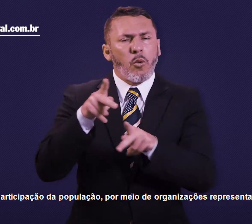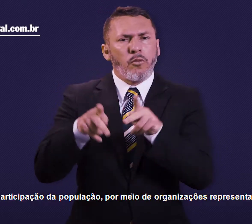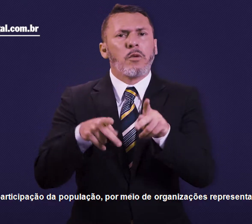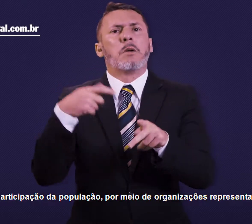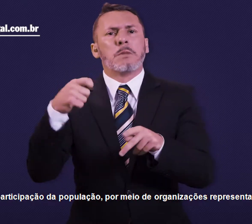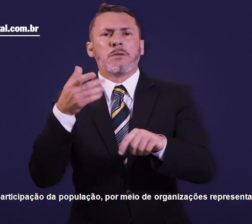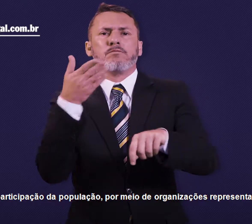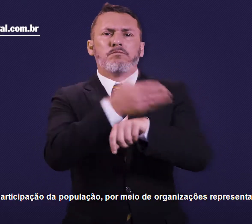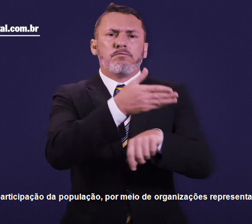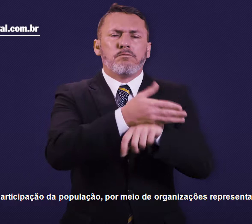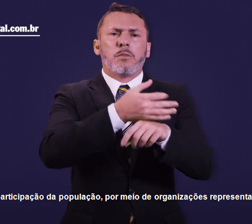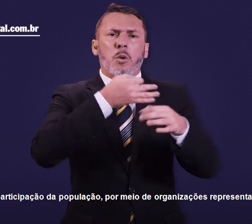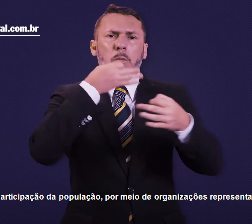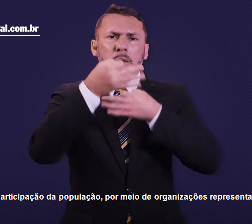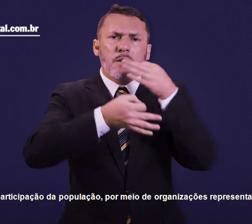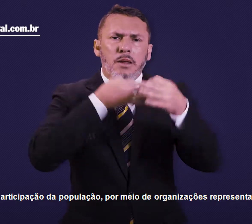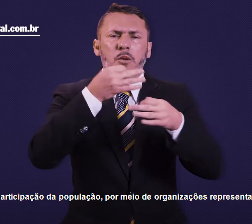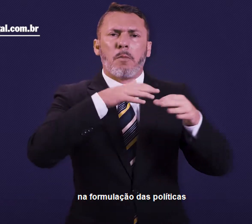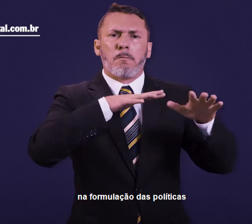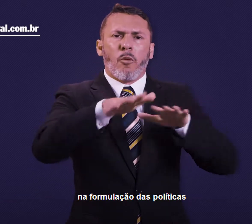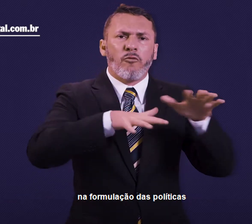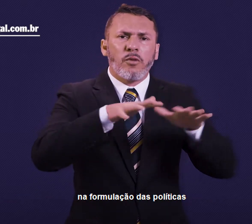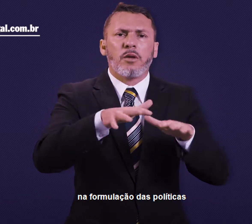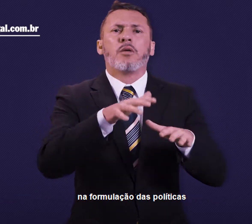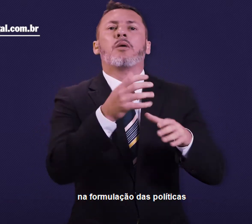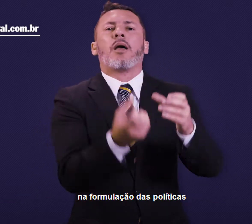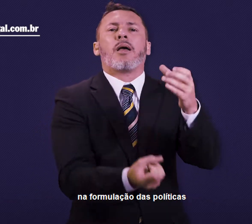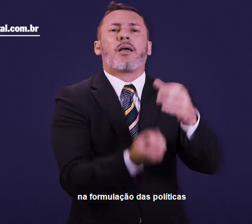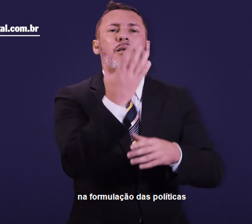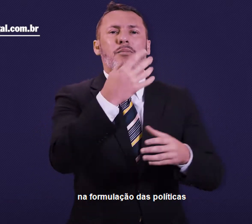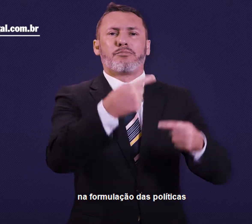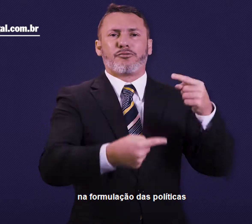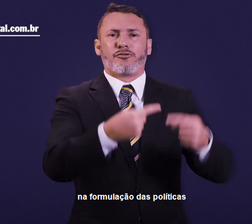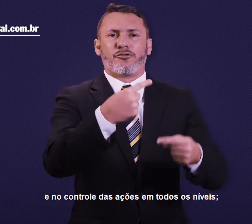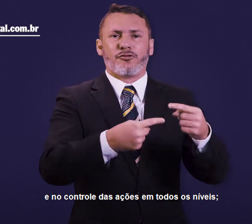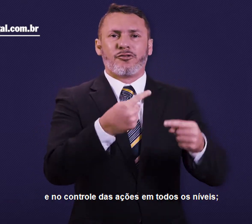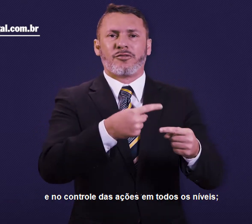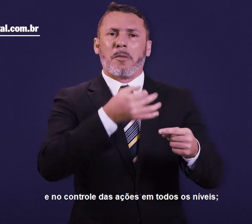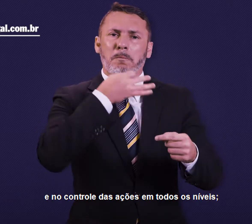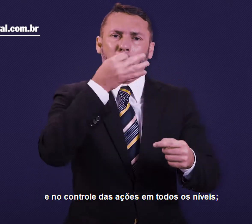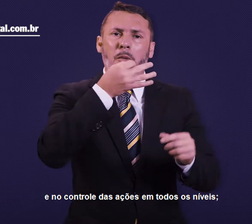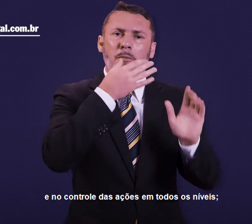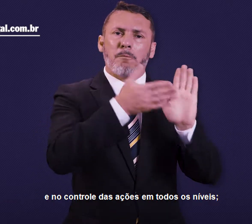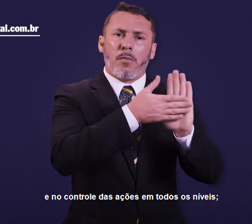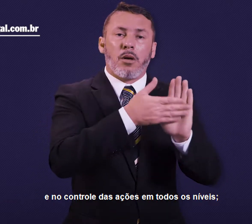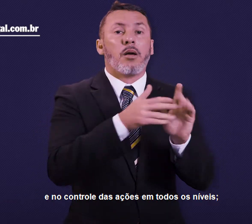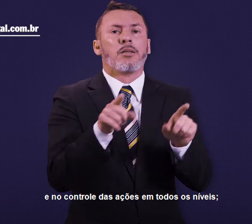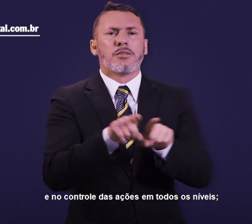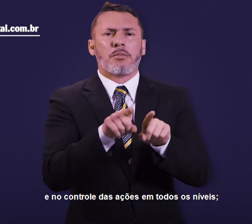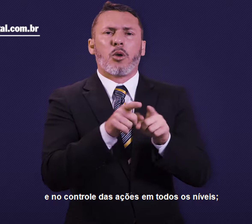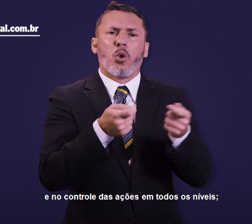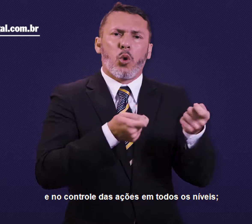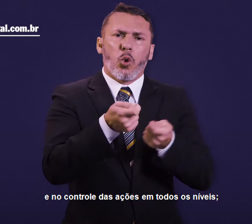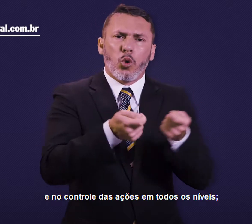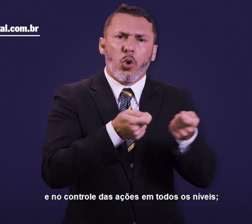de organizações representativas na formulação das políticas e no controle das ações em todos os